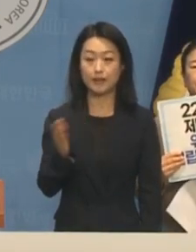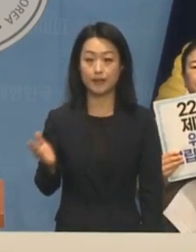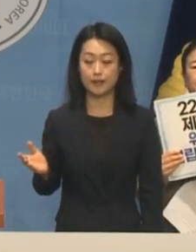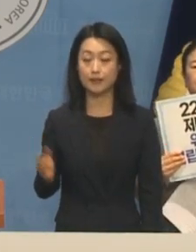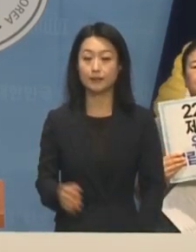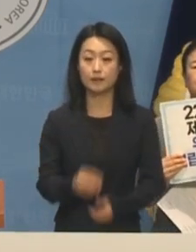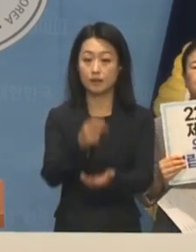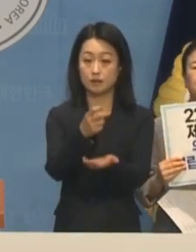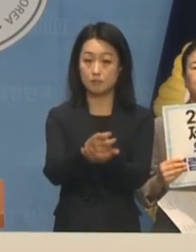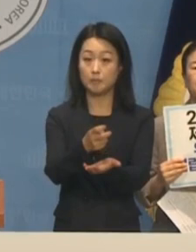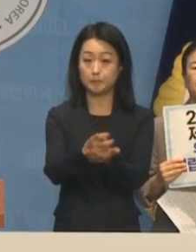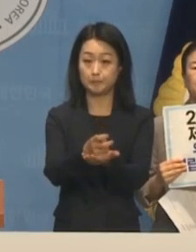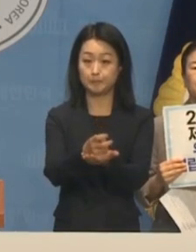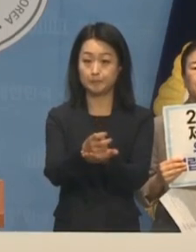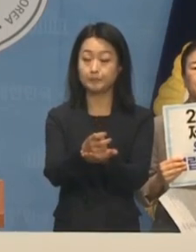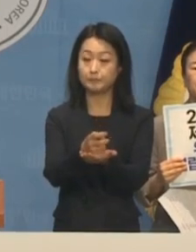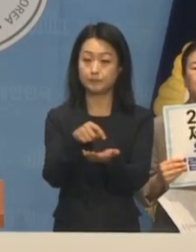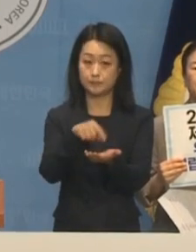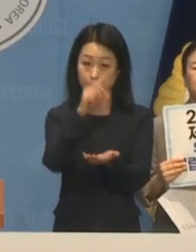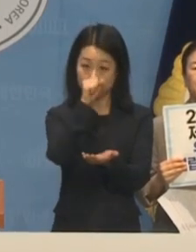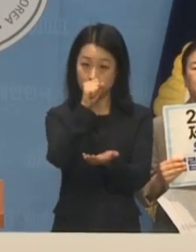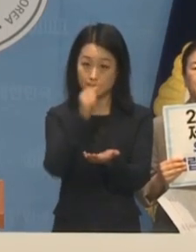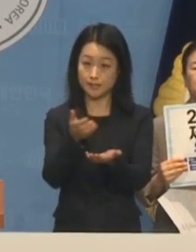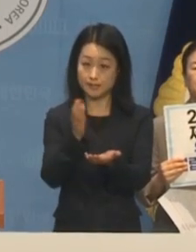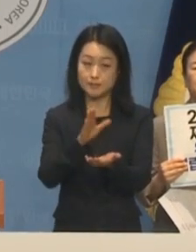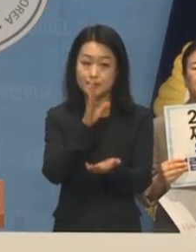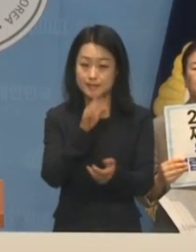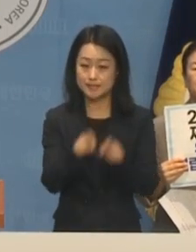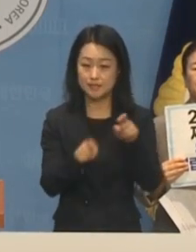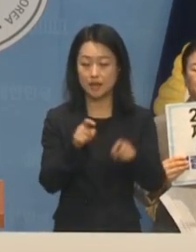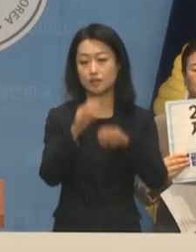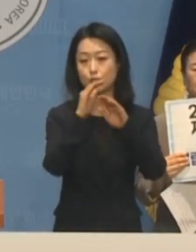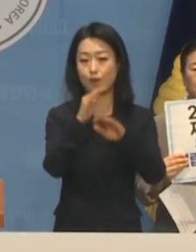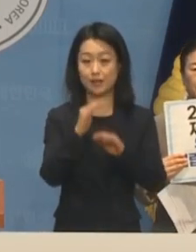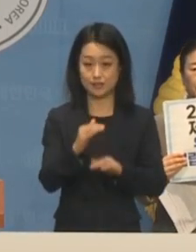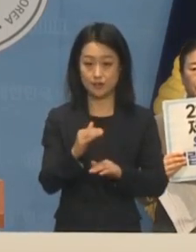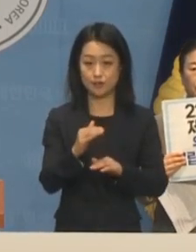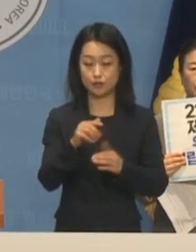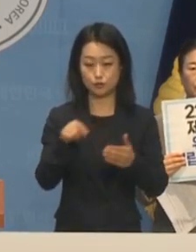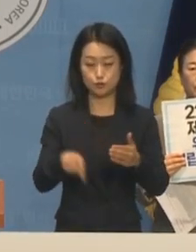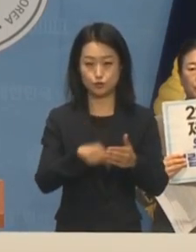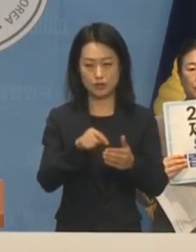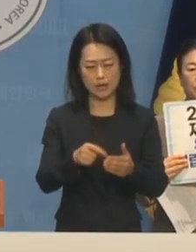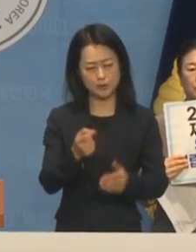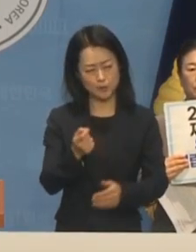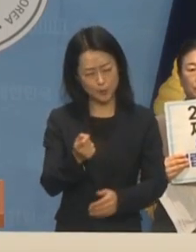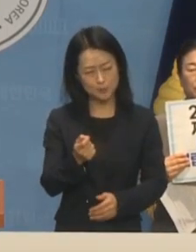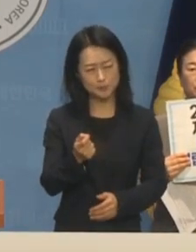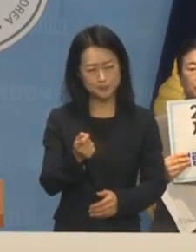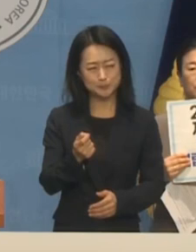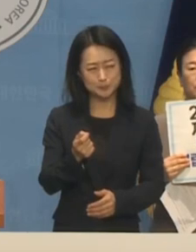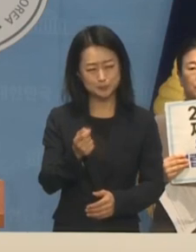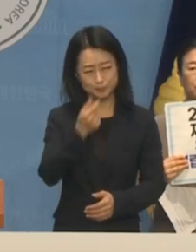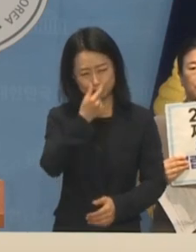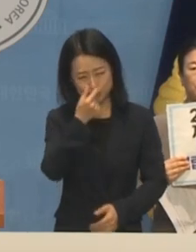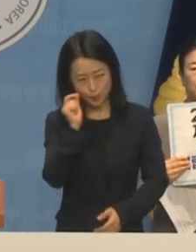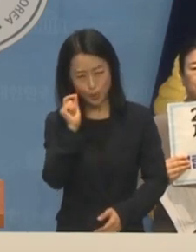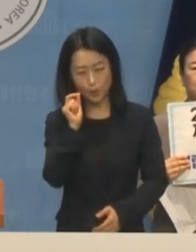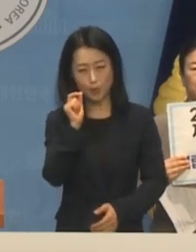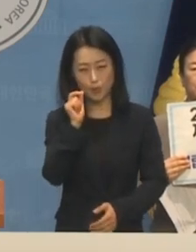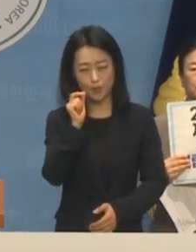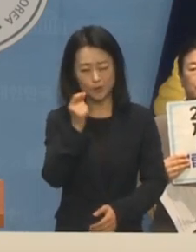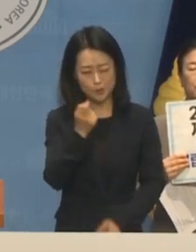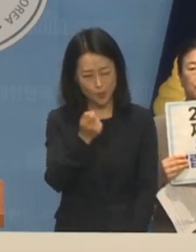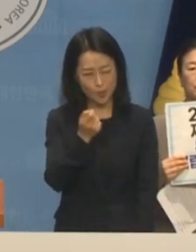제도가 아무리 좋아도 그걸 실행하는 과정에 허점이 혹은